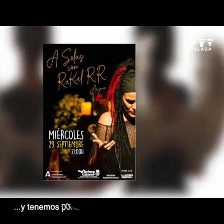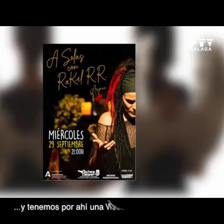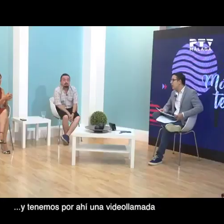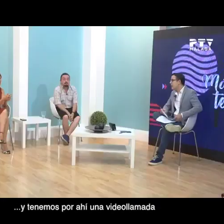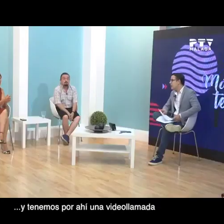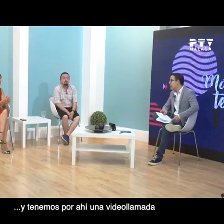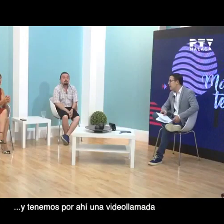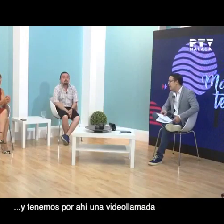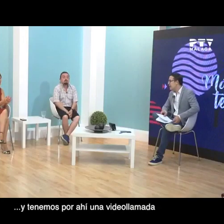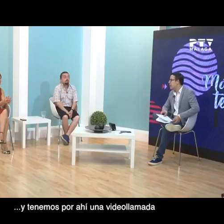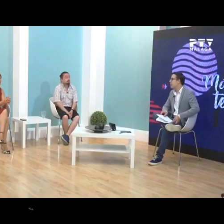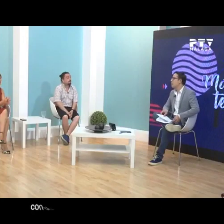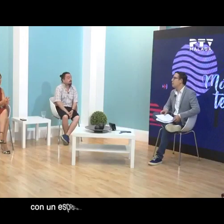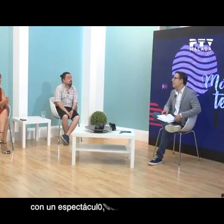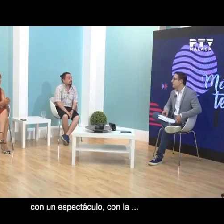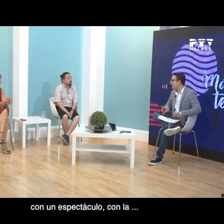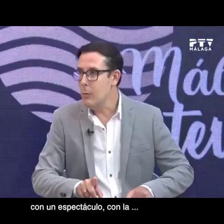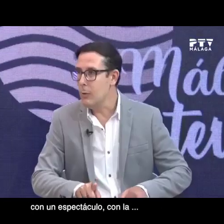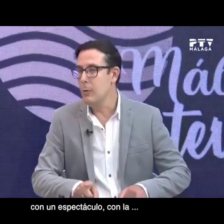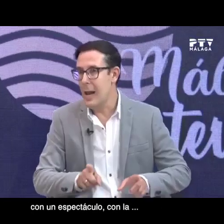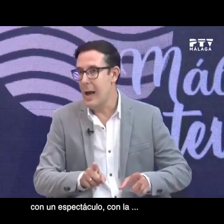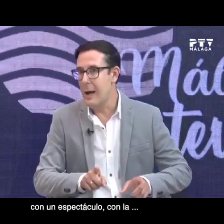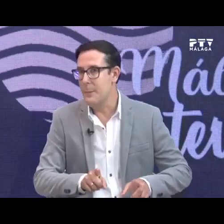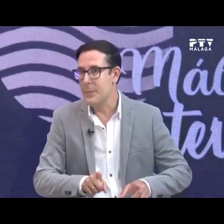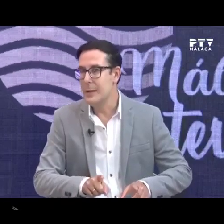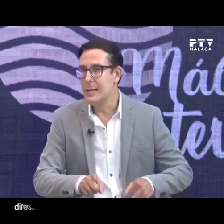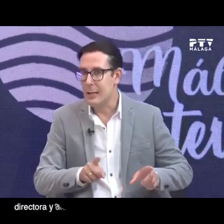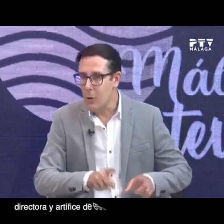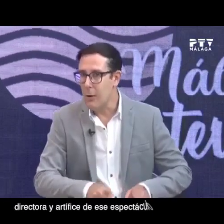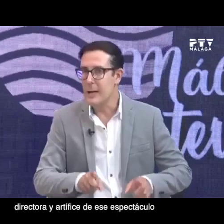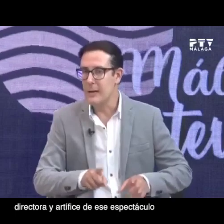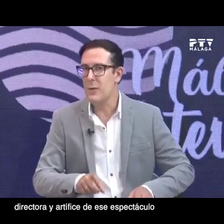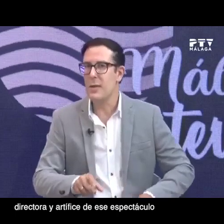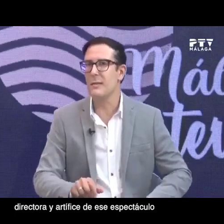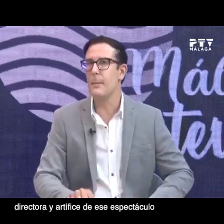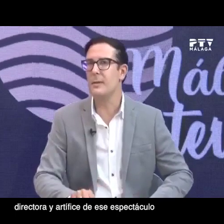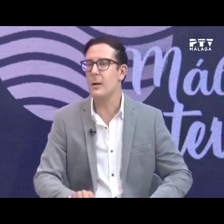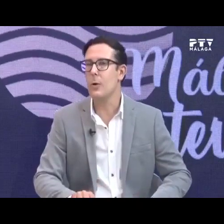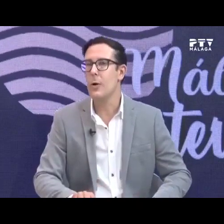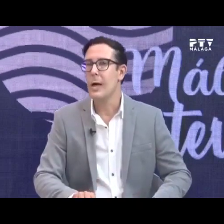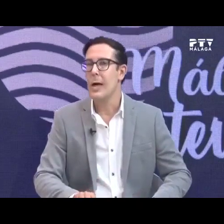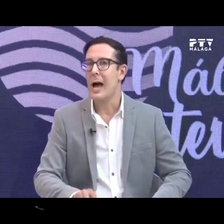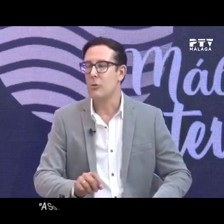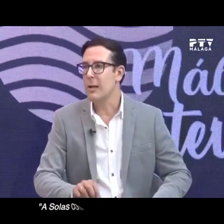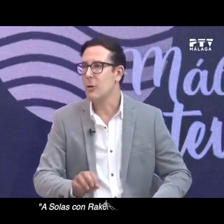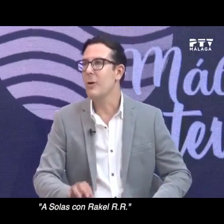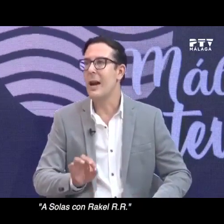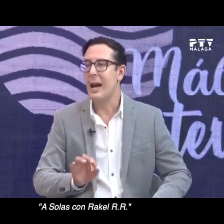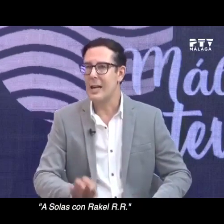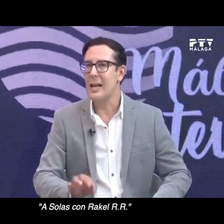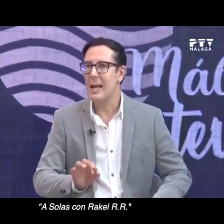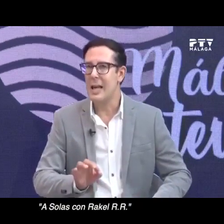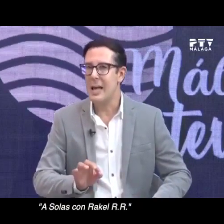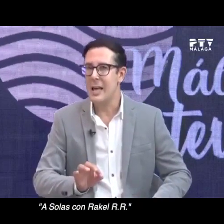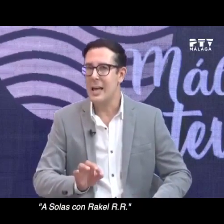Y tenemos por ahí una videollamada con un espectáculo, con la directora y artífice de ese espectáculo, a solas con